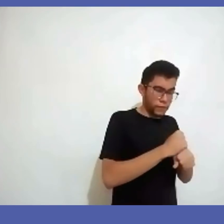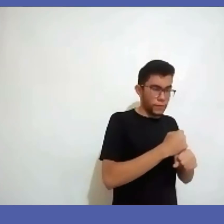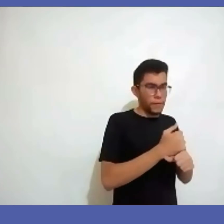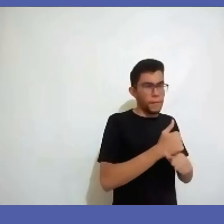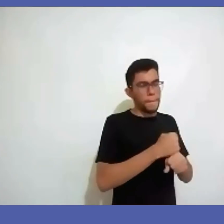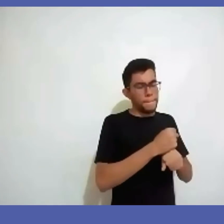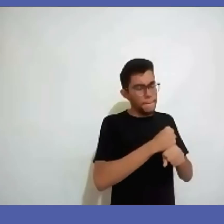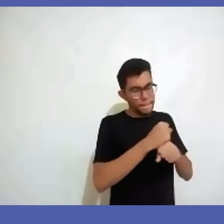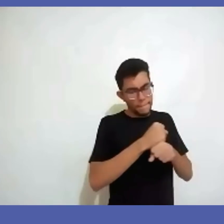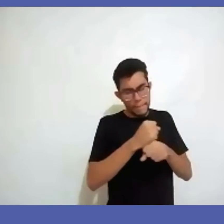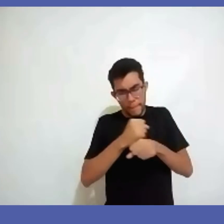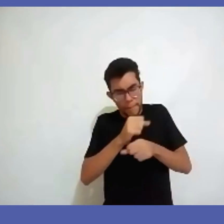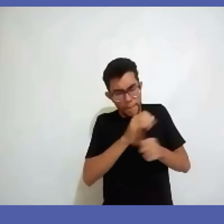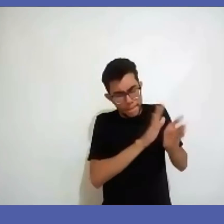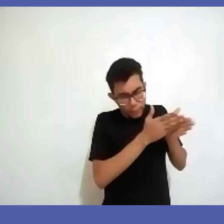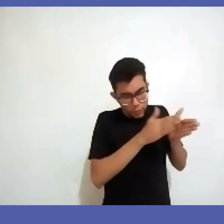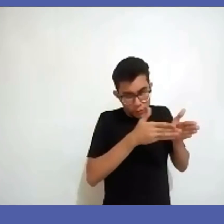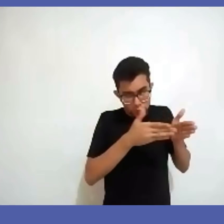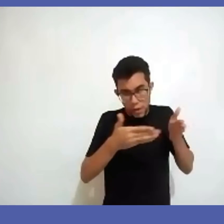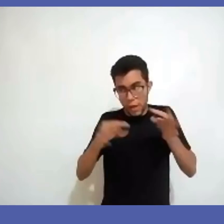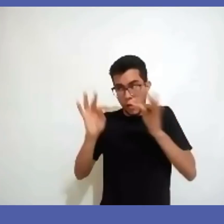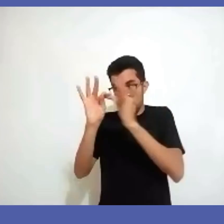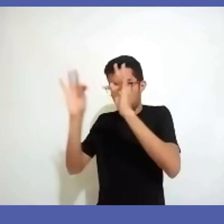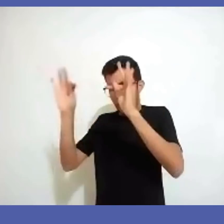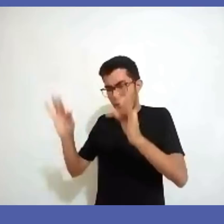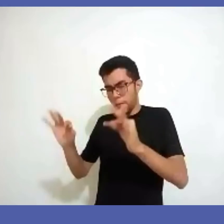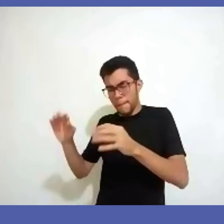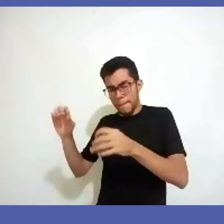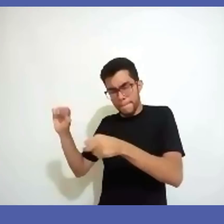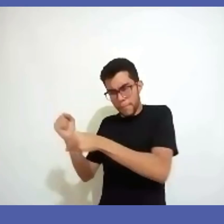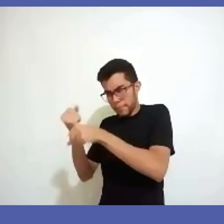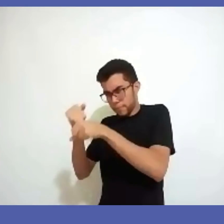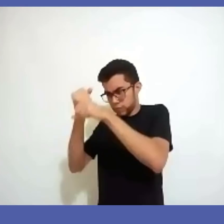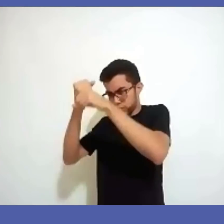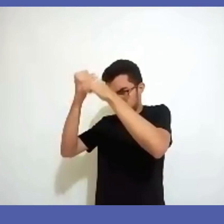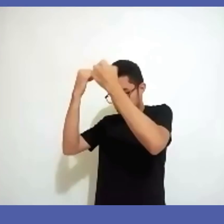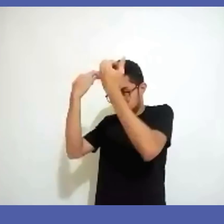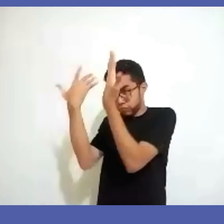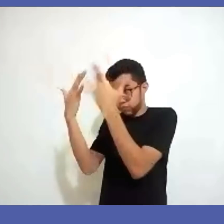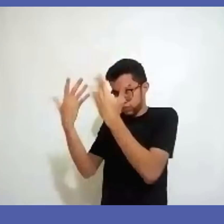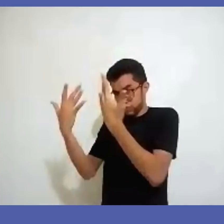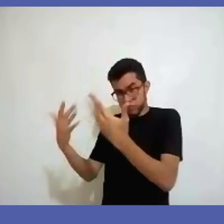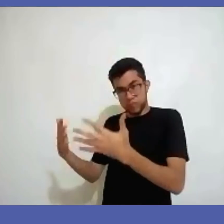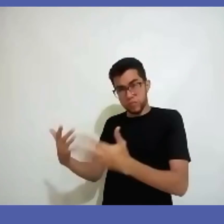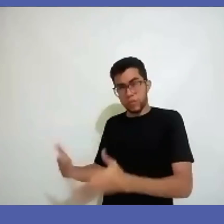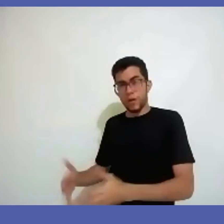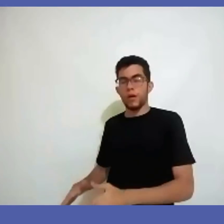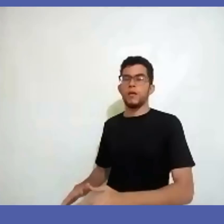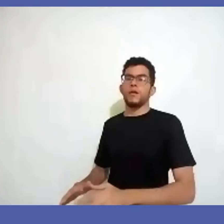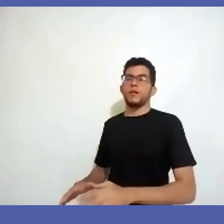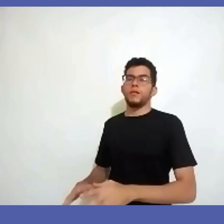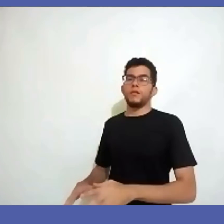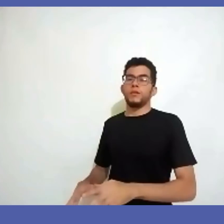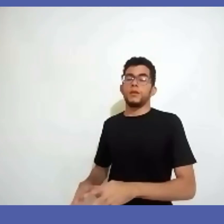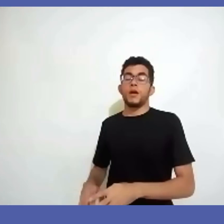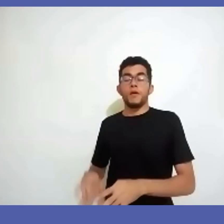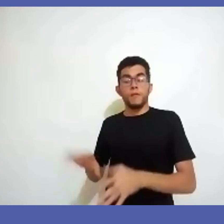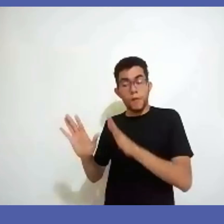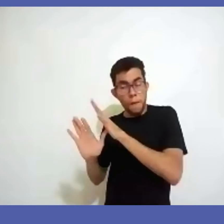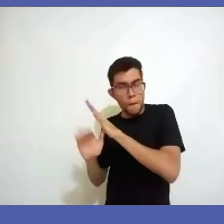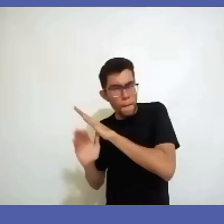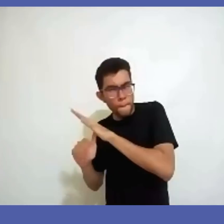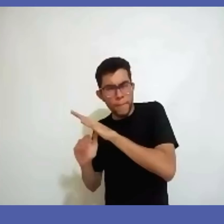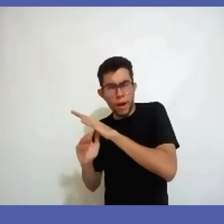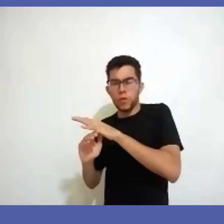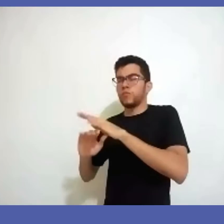destruição do templo, e saquearam todos os utensílios do templo, levado para a